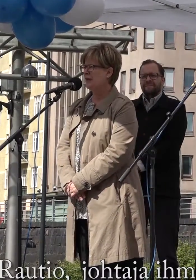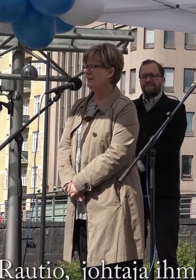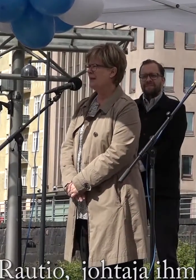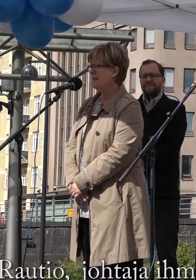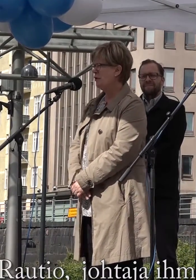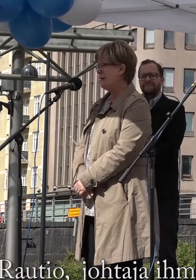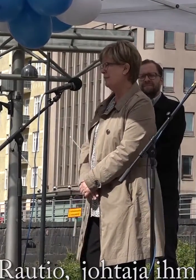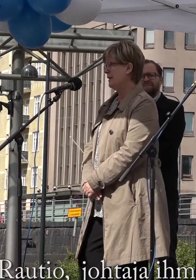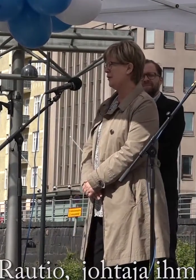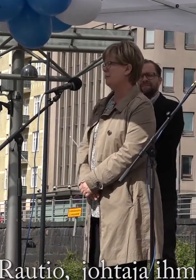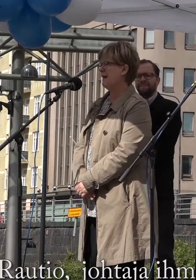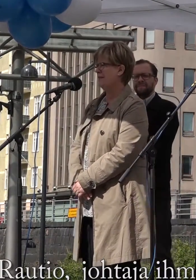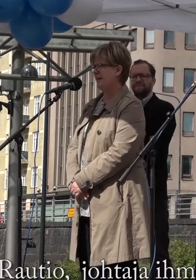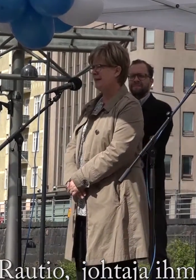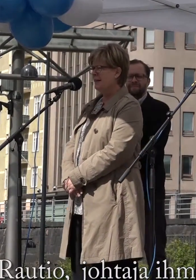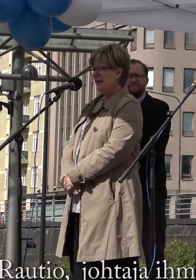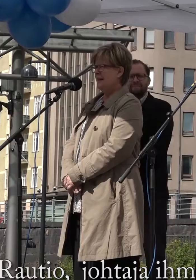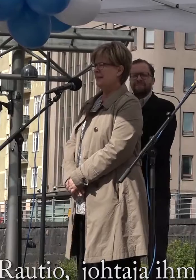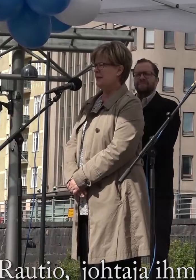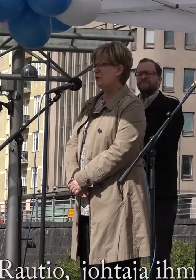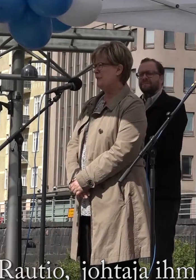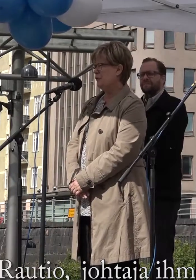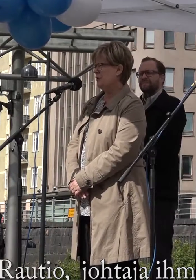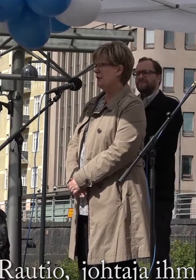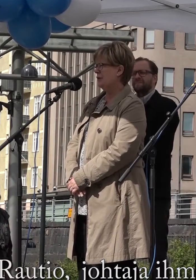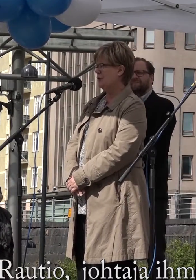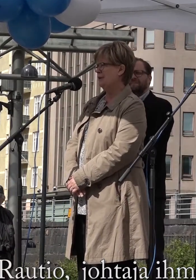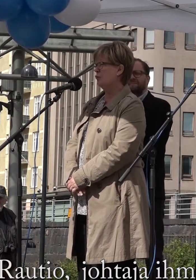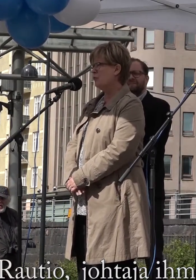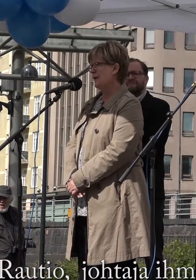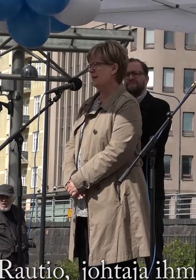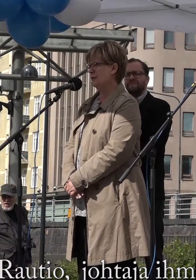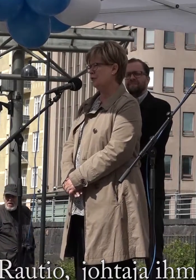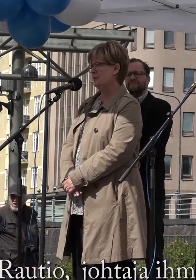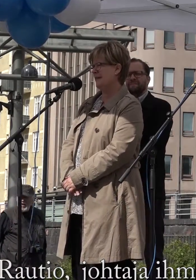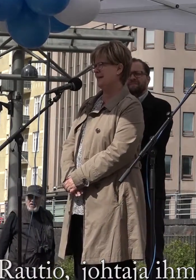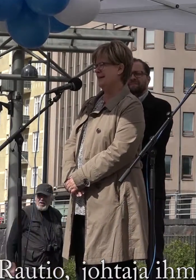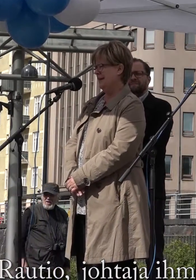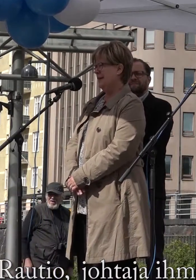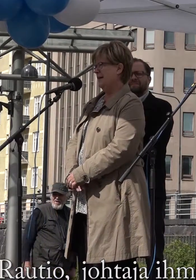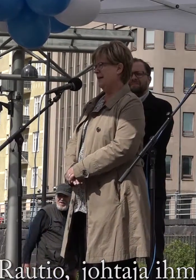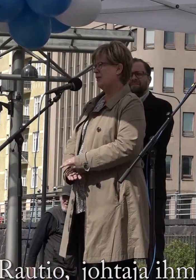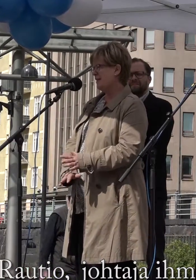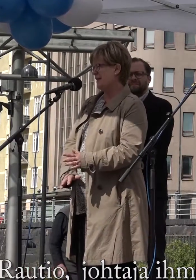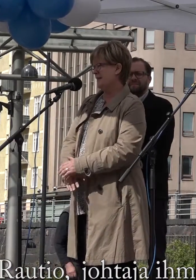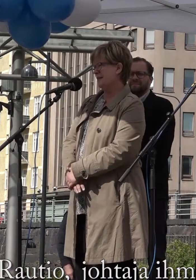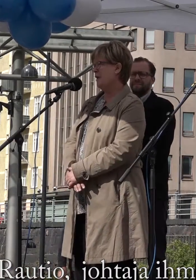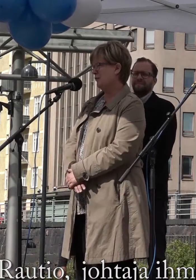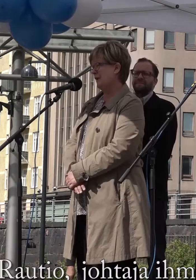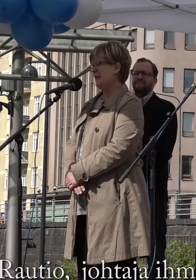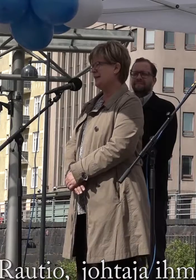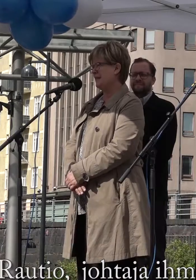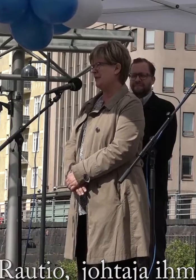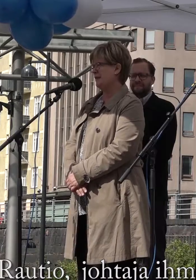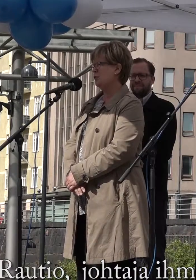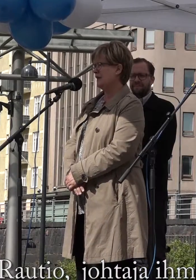Tämä on todella hieno päivä ja iloinen päivä. Ja tämä sopimus toi uuden tyyppisen kansallisen